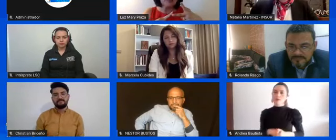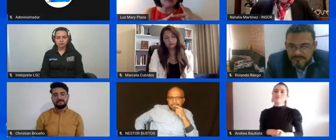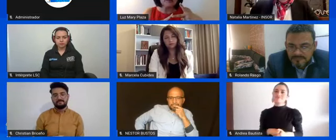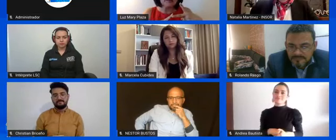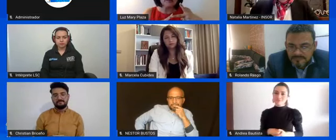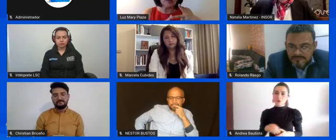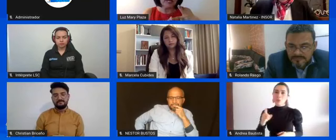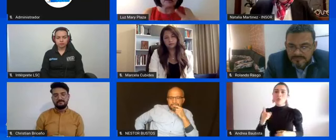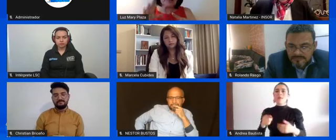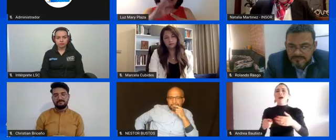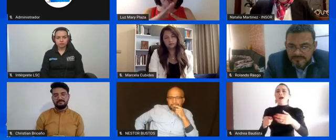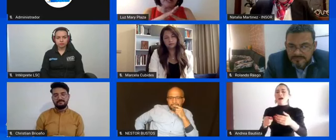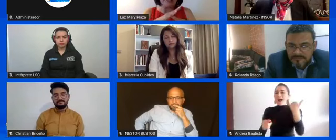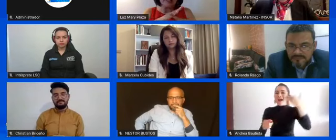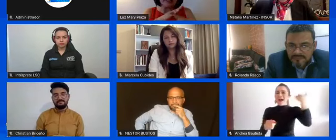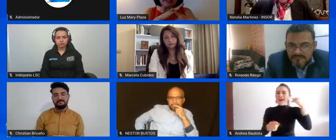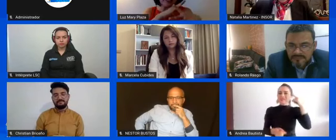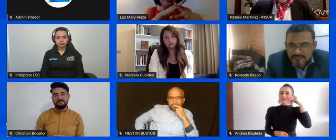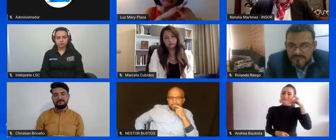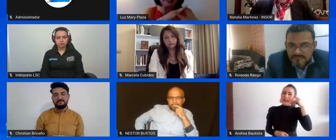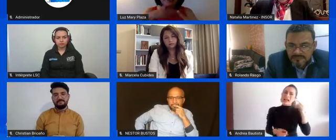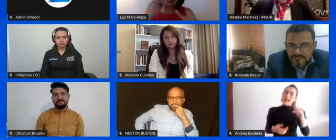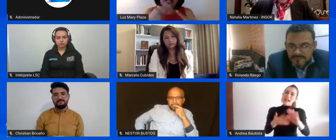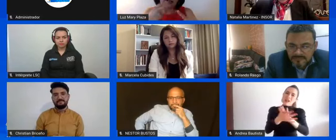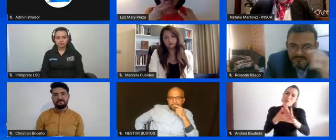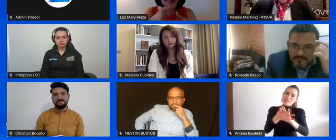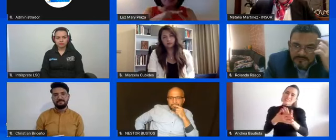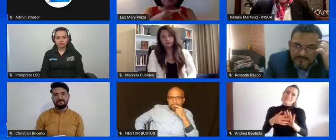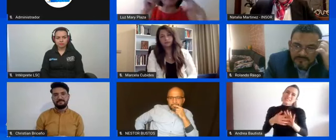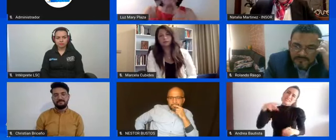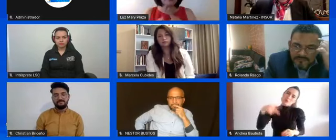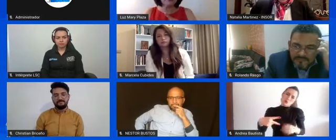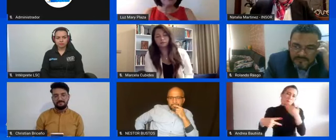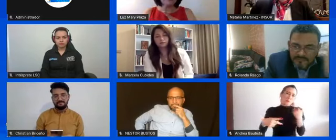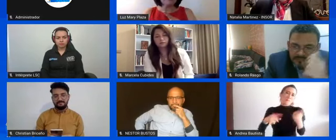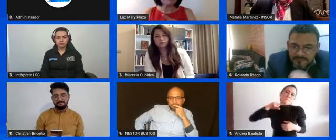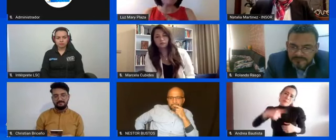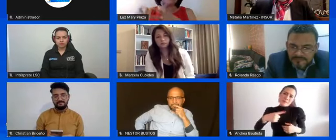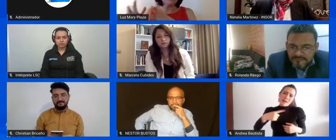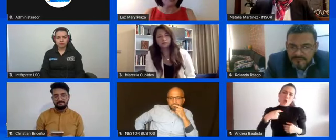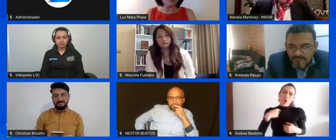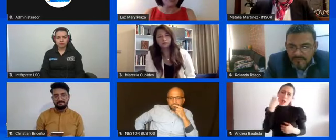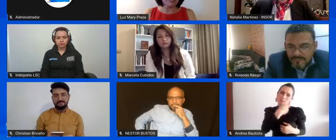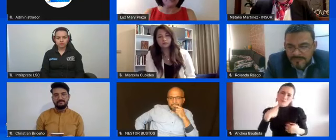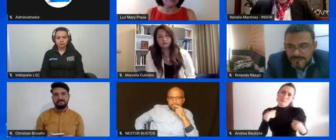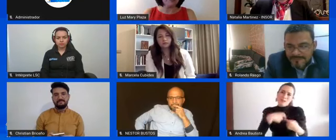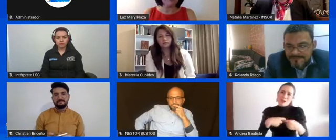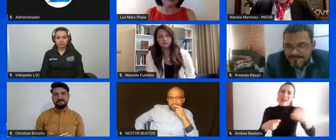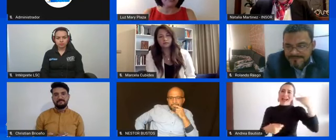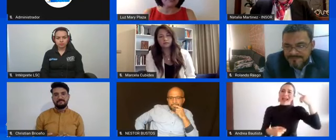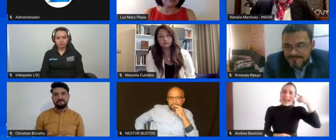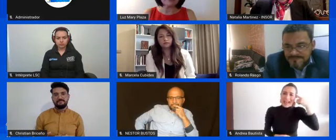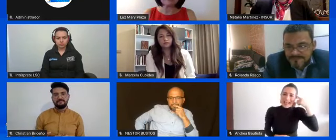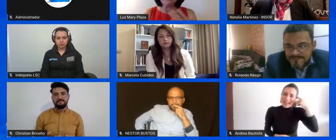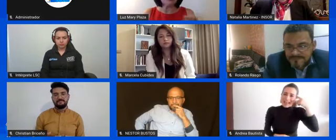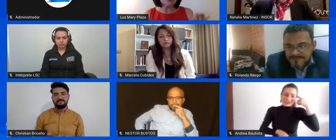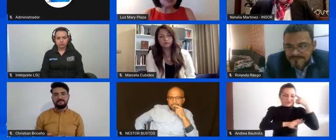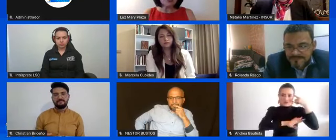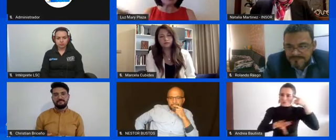segundo lugar. Primero era el estudiante tenía que tratar de hablar y si no hablaba, pasaba al otro lado de usar lengua de